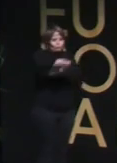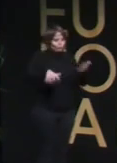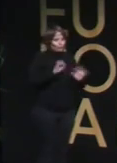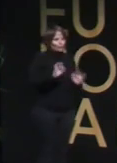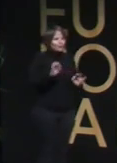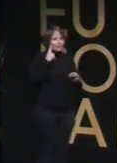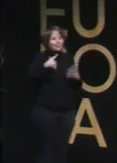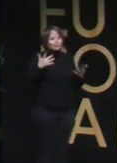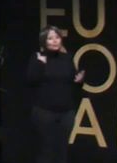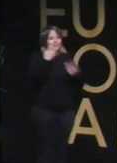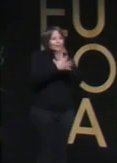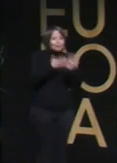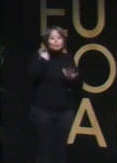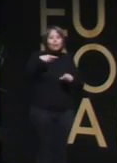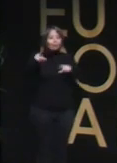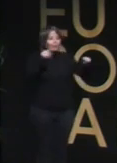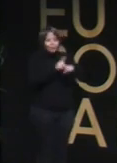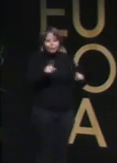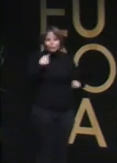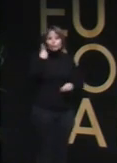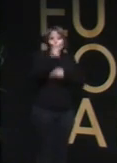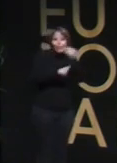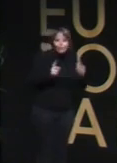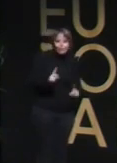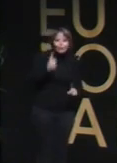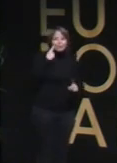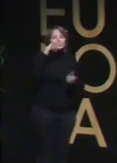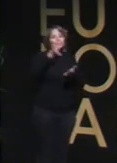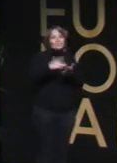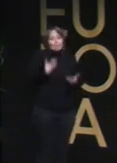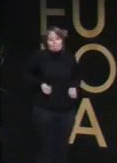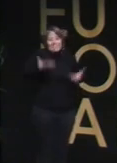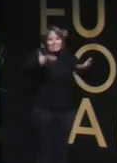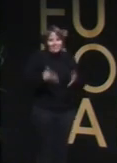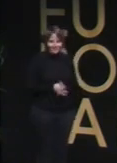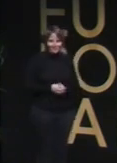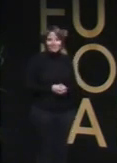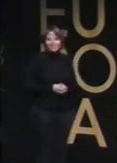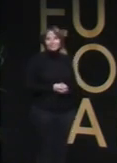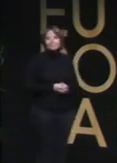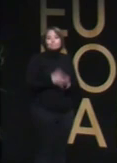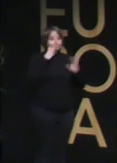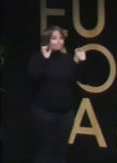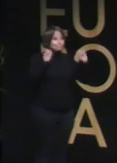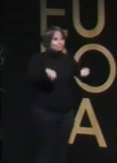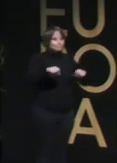Pero es cuando hablamos de que ya no tomo las decisiones desde lo que yo quiero hacer, sino desde lo que ya me sale. ¿Vale? ¿De acuerdo?